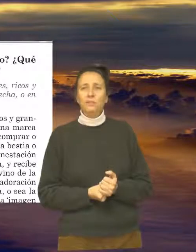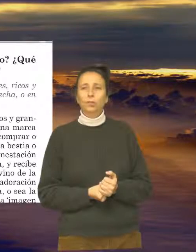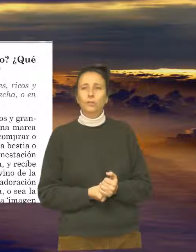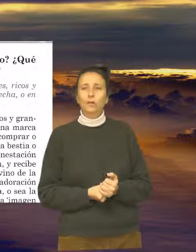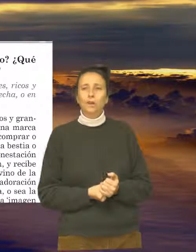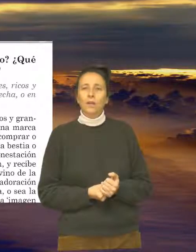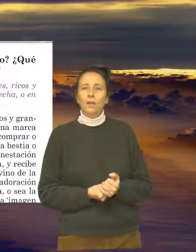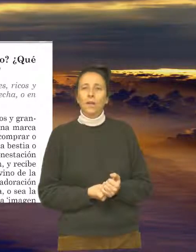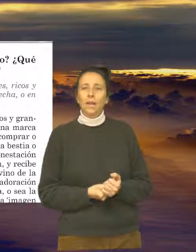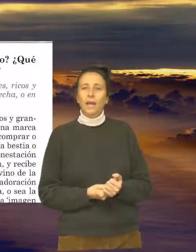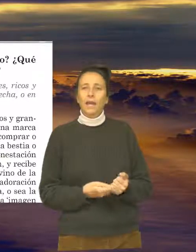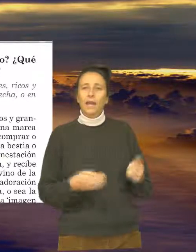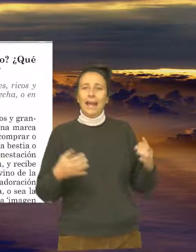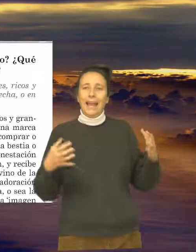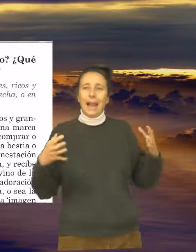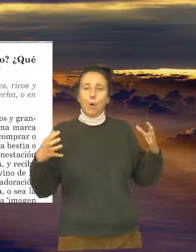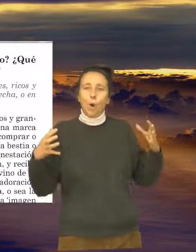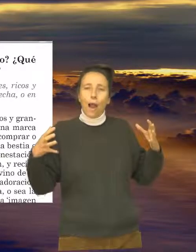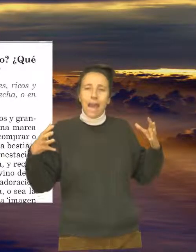convencimiento,